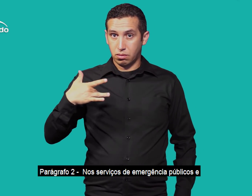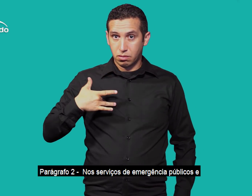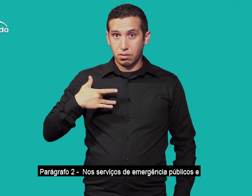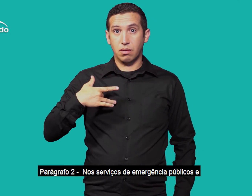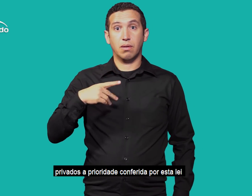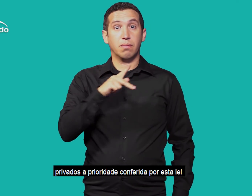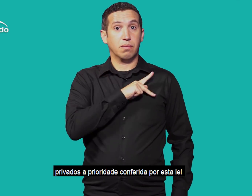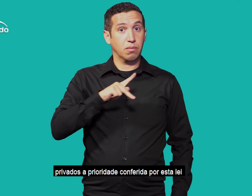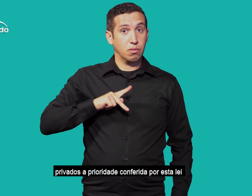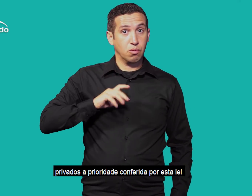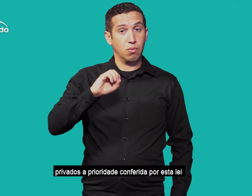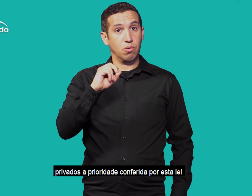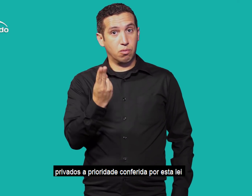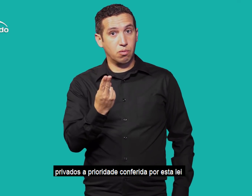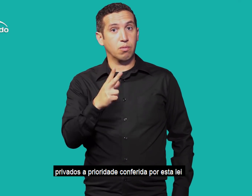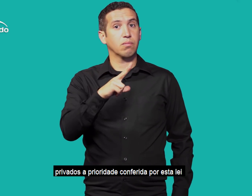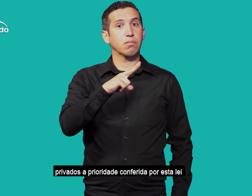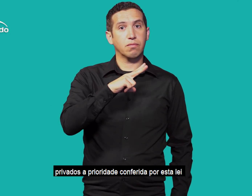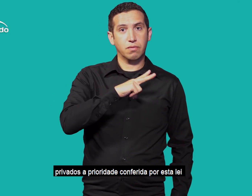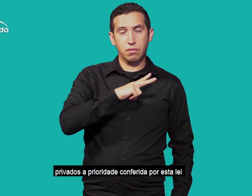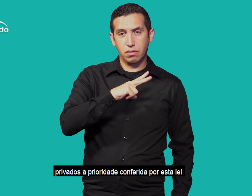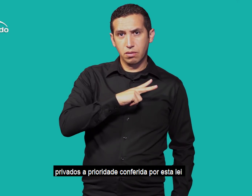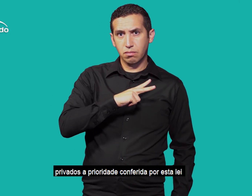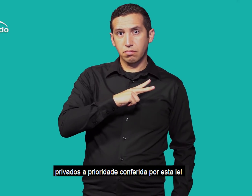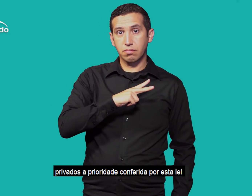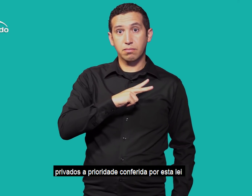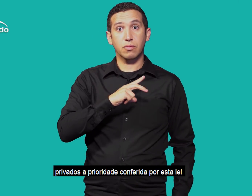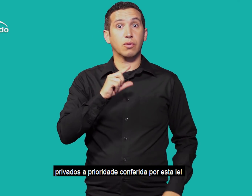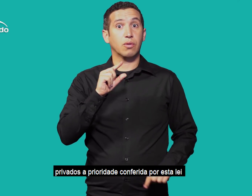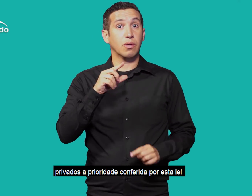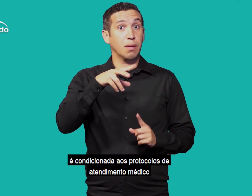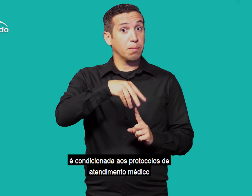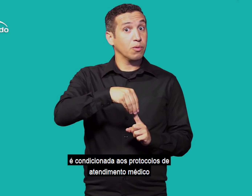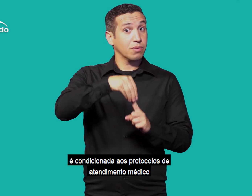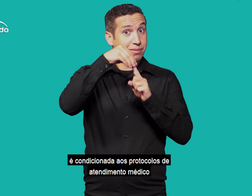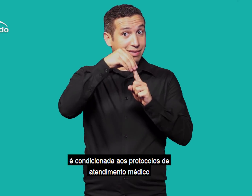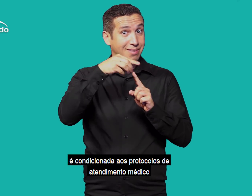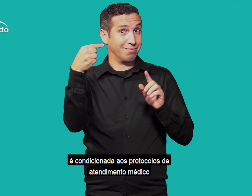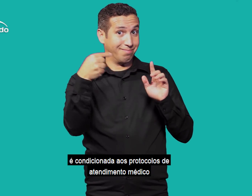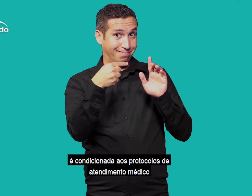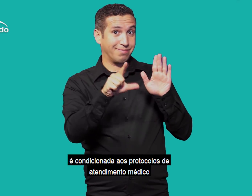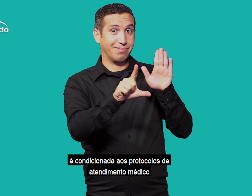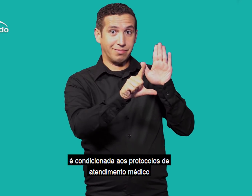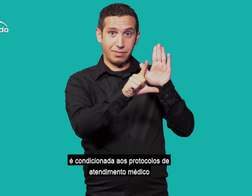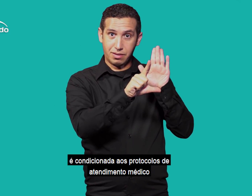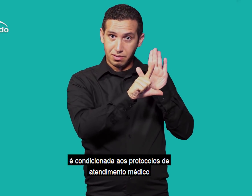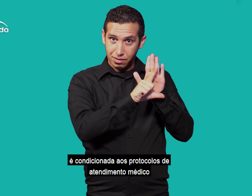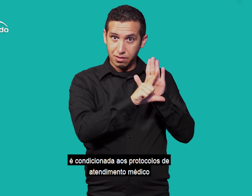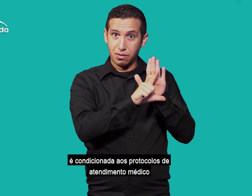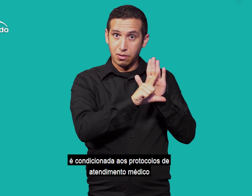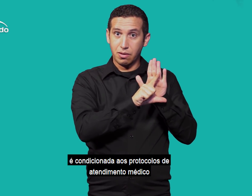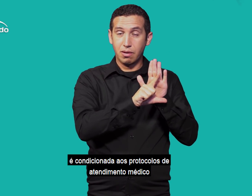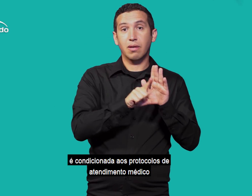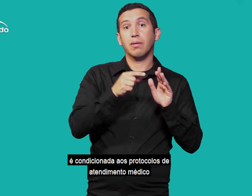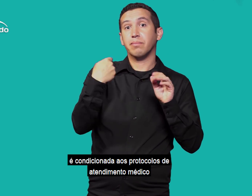privados a prioridade conferida por esta lei é condicionada aos protocolos de atendimento médico